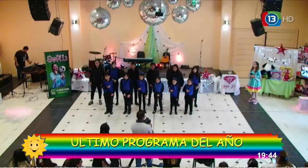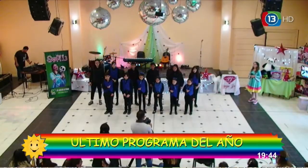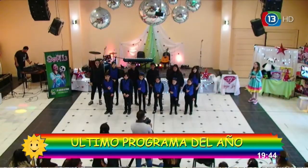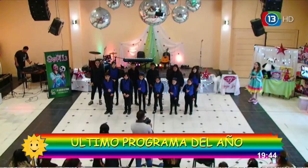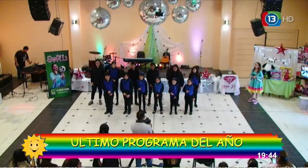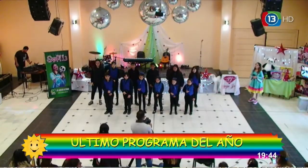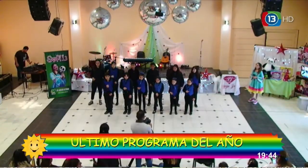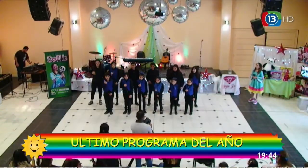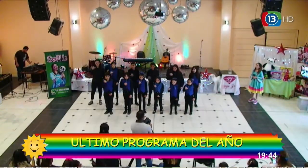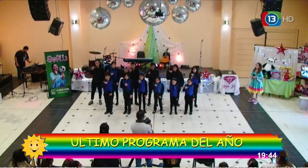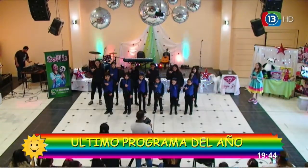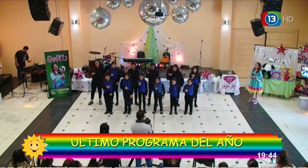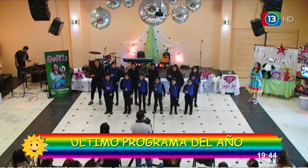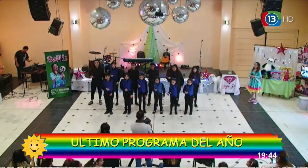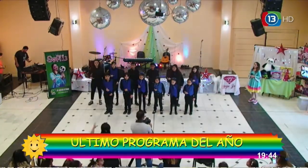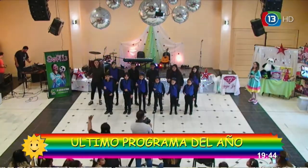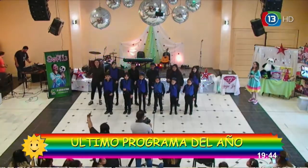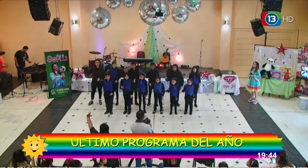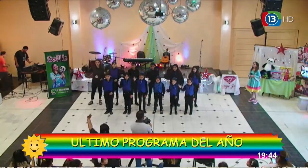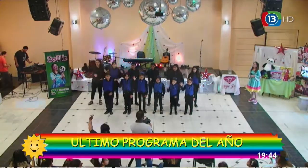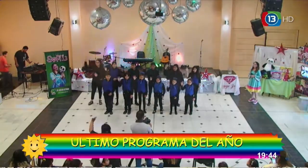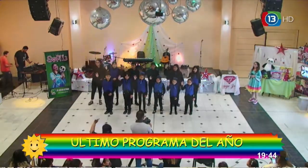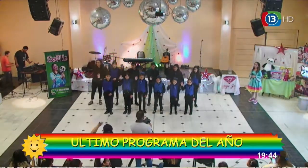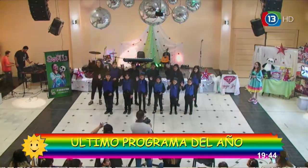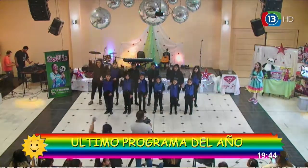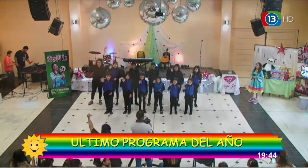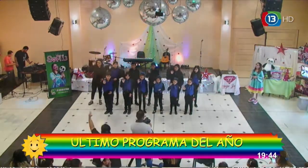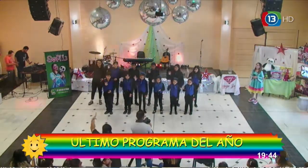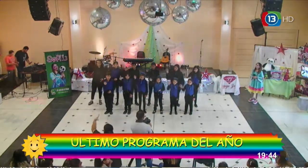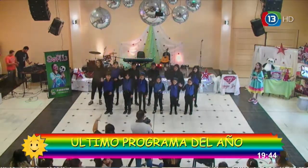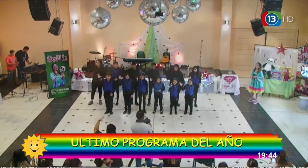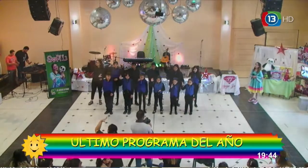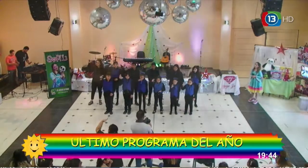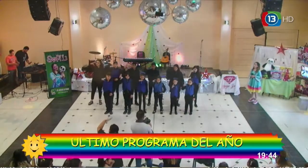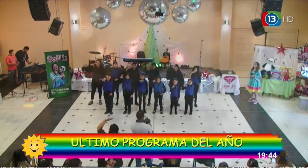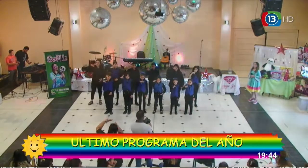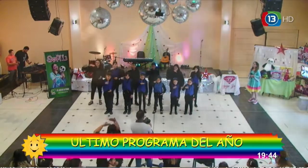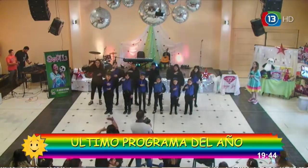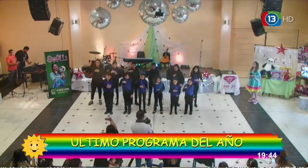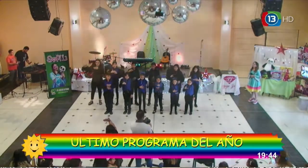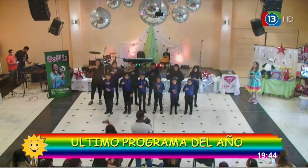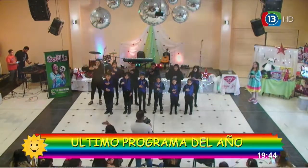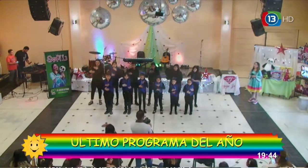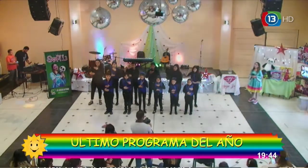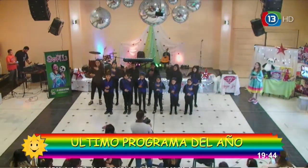Hay un rayo de sol, a través del cristal